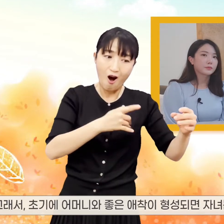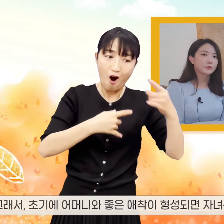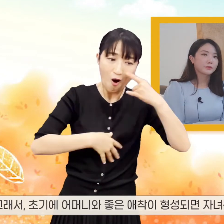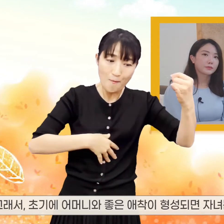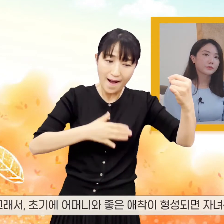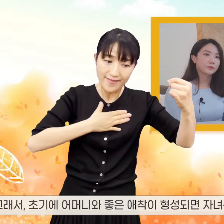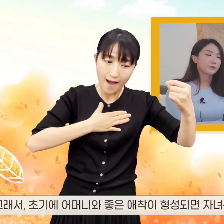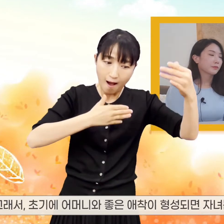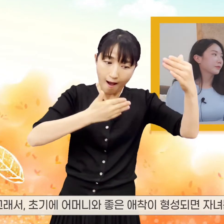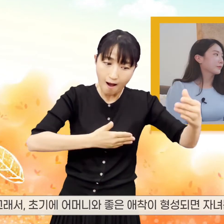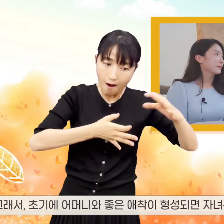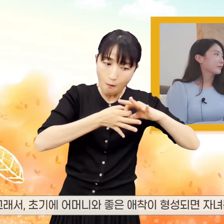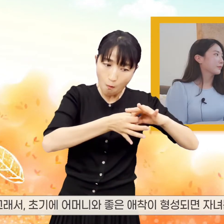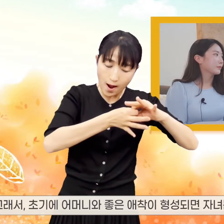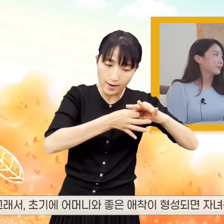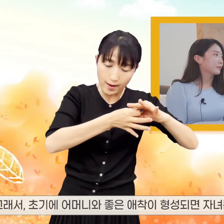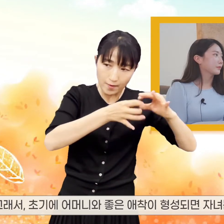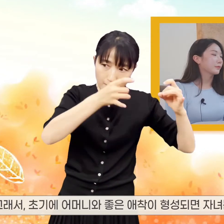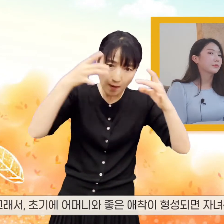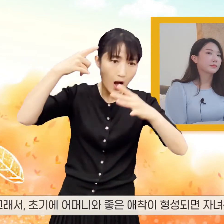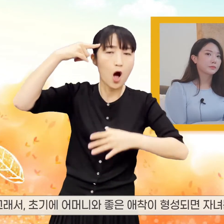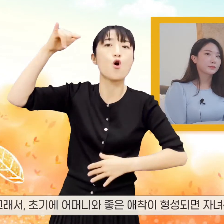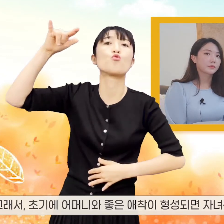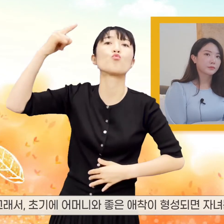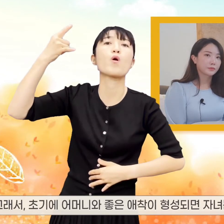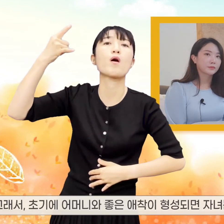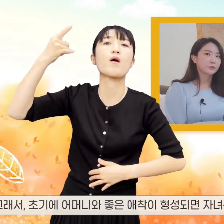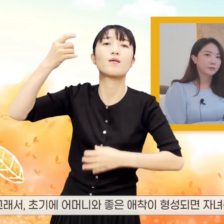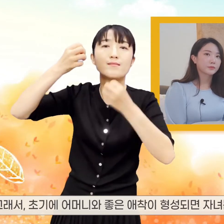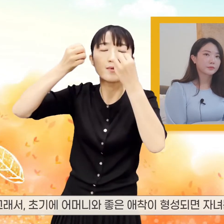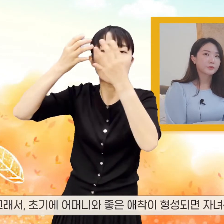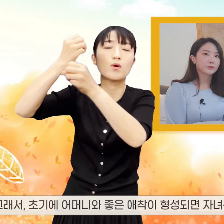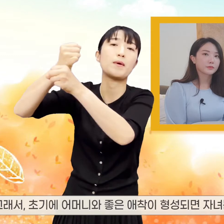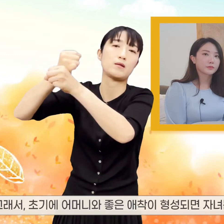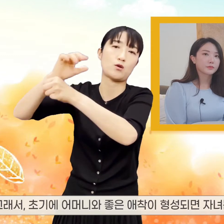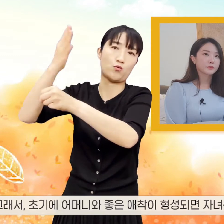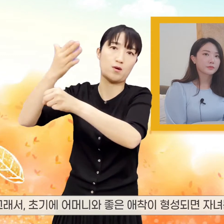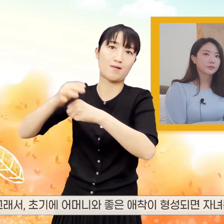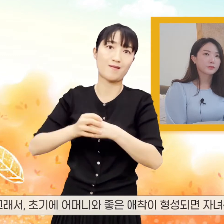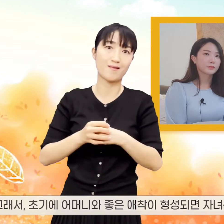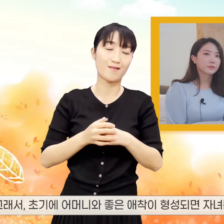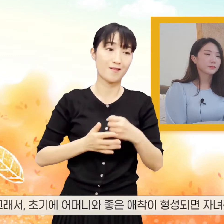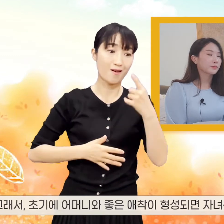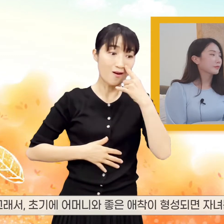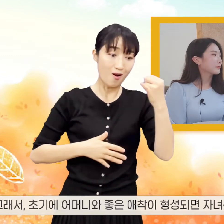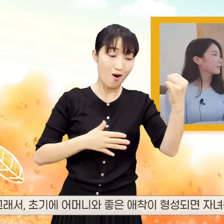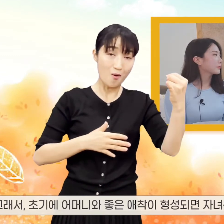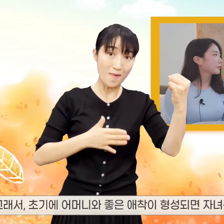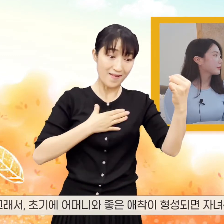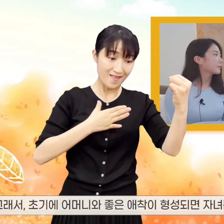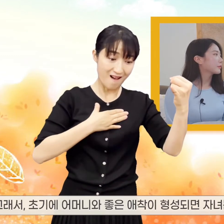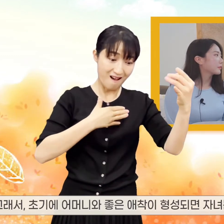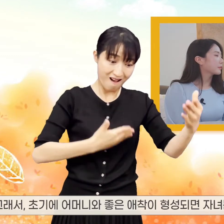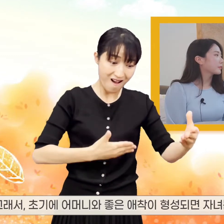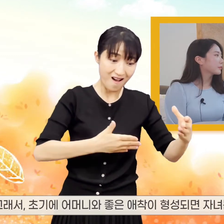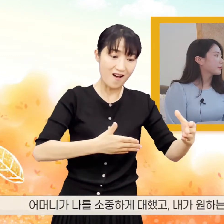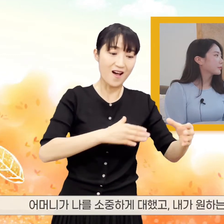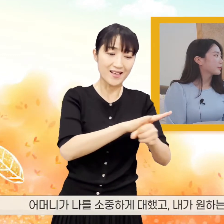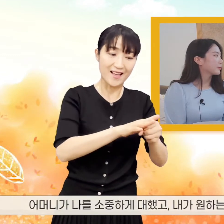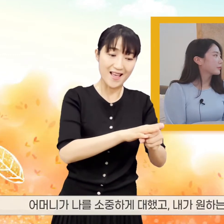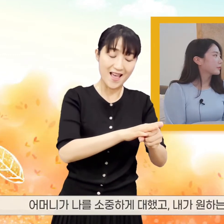초기에 어머니와의 관계에서 좋은 애착이 형성이 되면 자녀는 이제 세 가지 개념을 갖게 되는